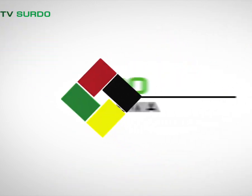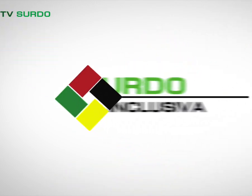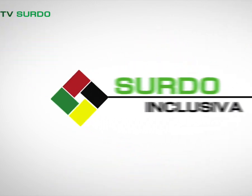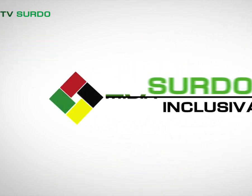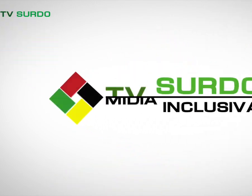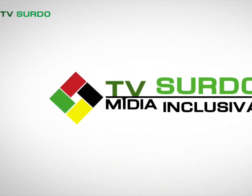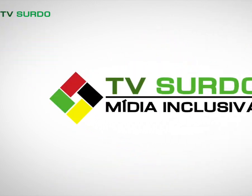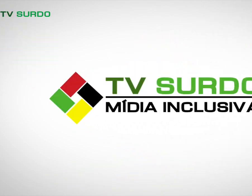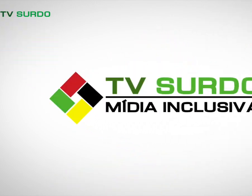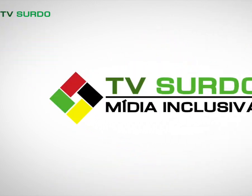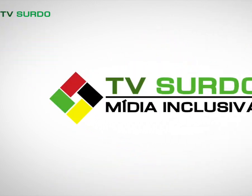Legenda Ruberti